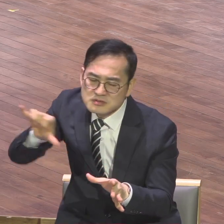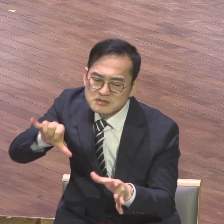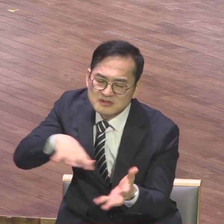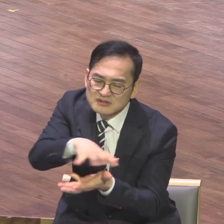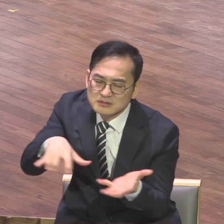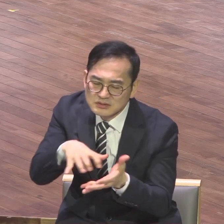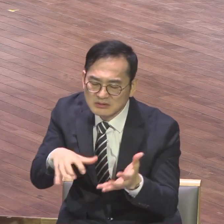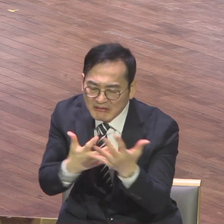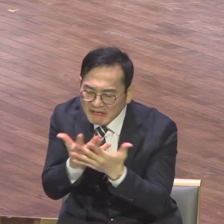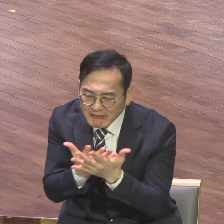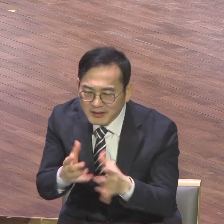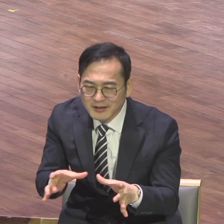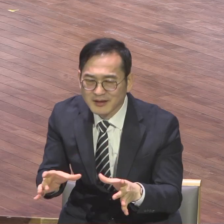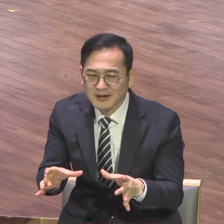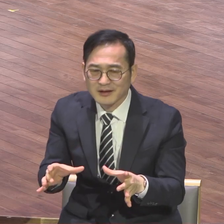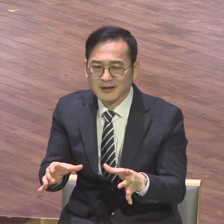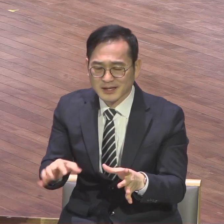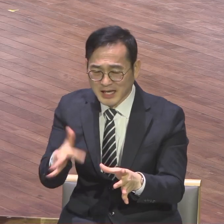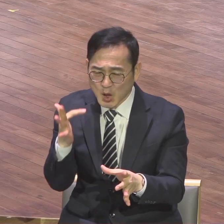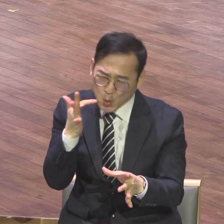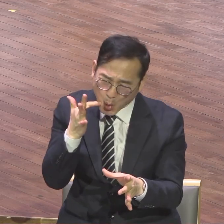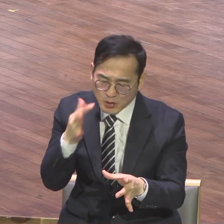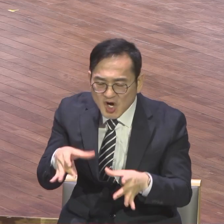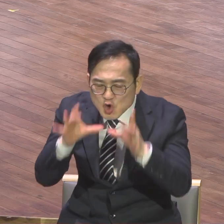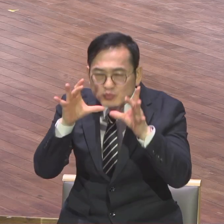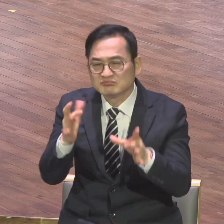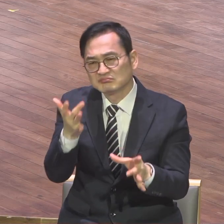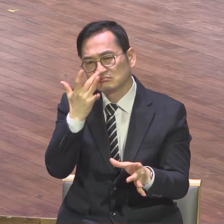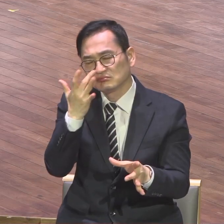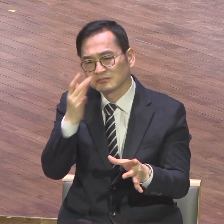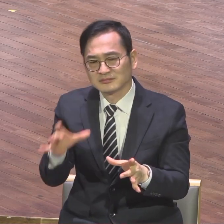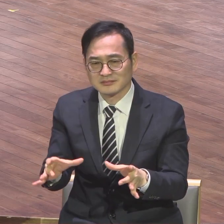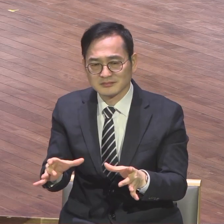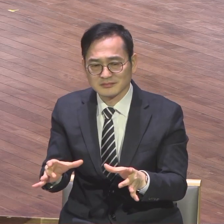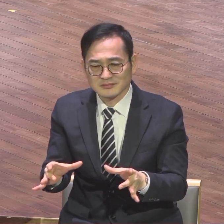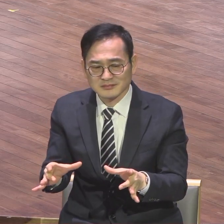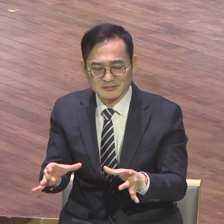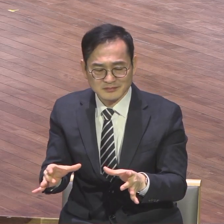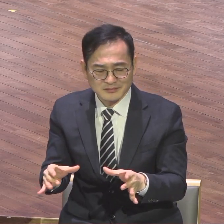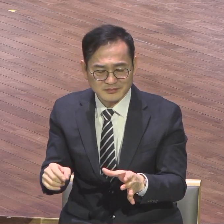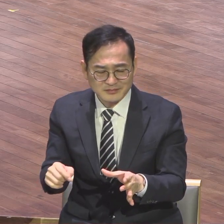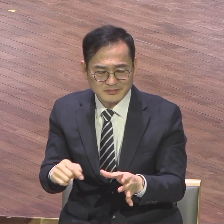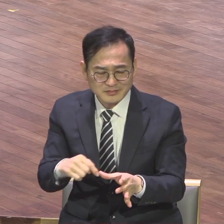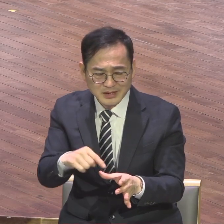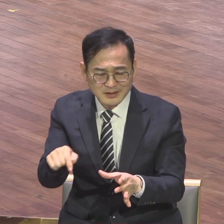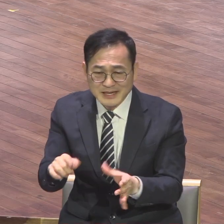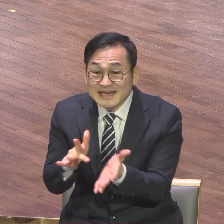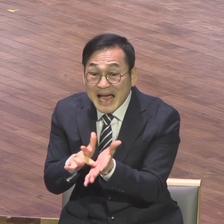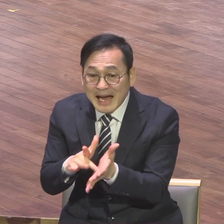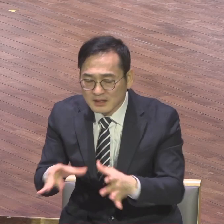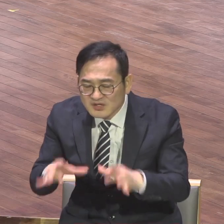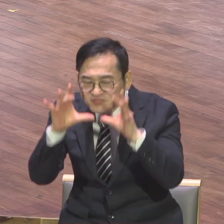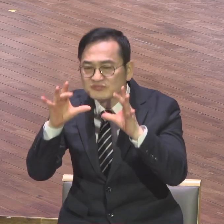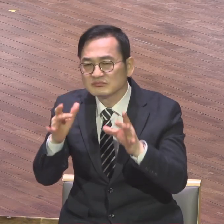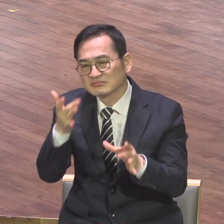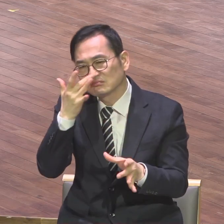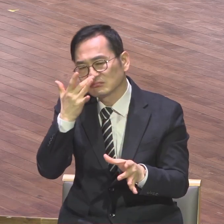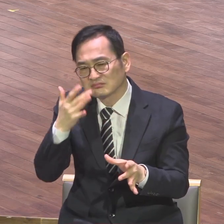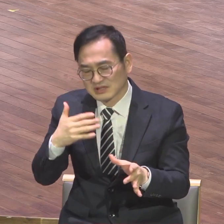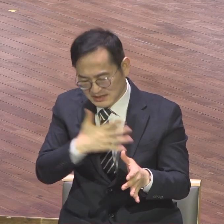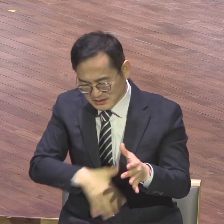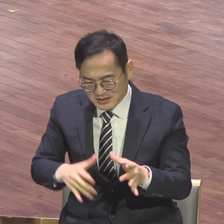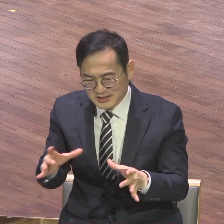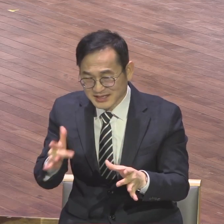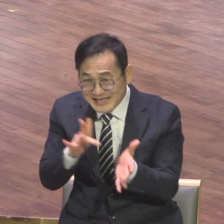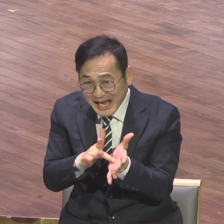그래서 그것이 독이라 할지라도 그 누구도 죽을 수가 없고 그것이 약이라고 할지라도 그 누구도